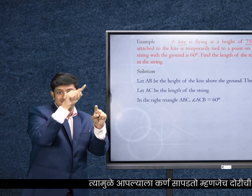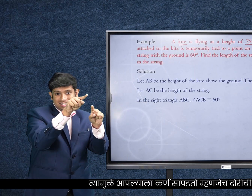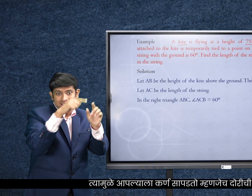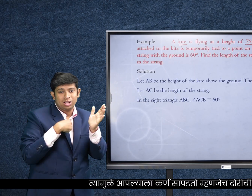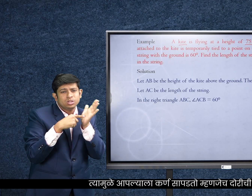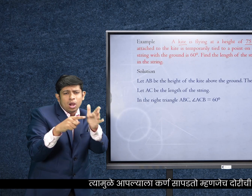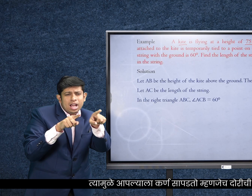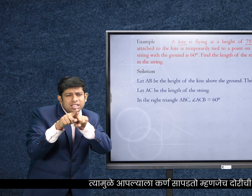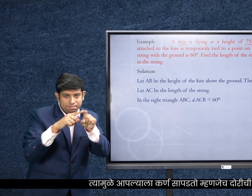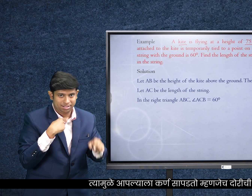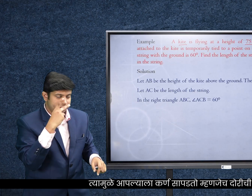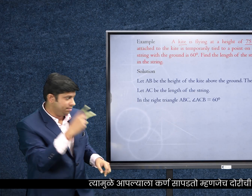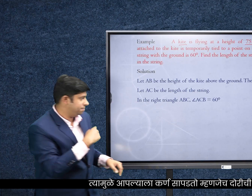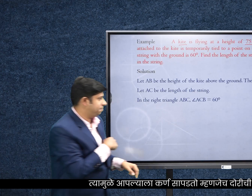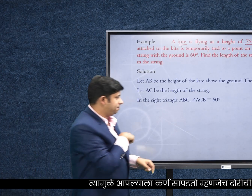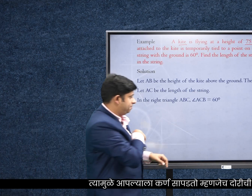म्हणजेच दोरीची लांबी